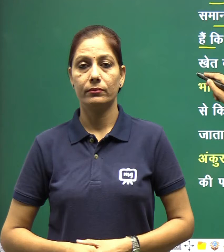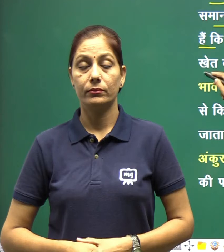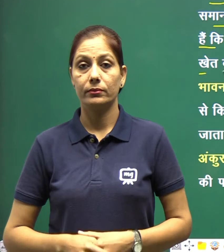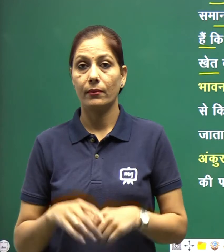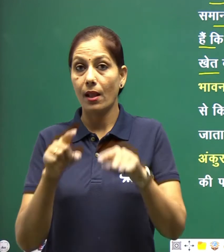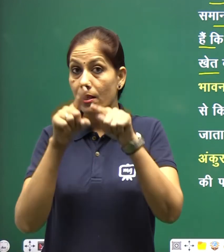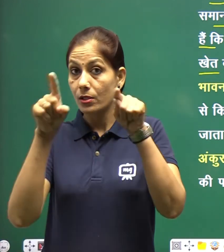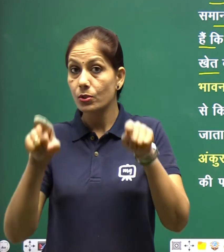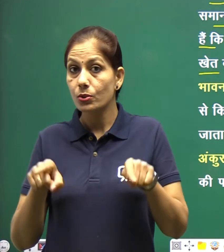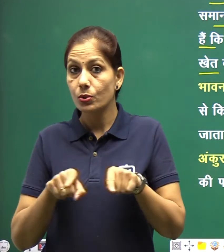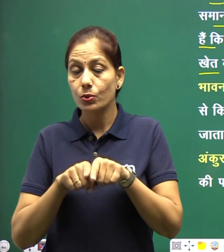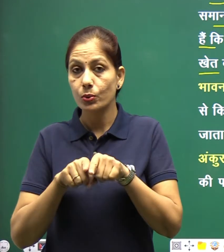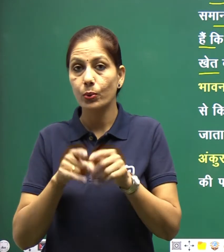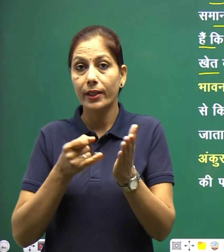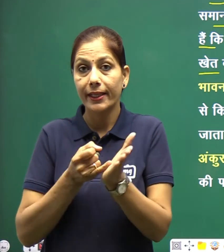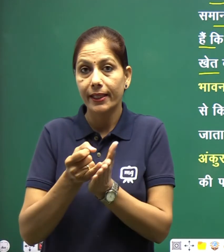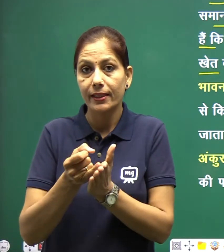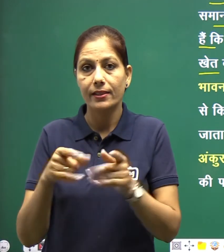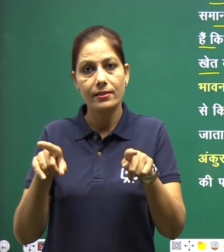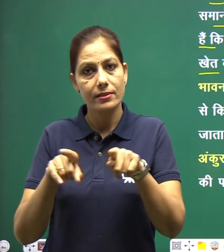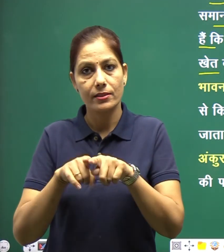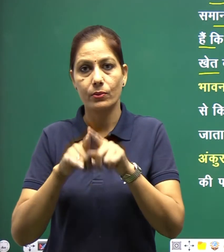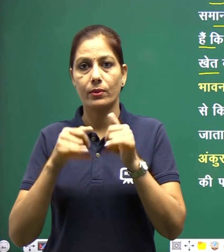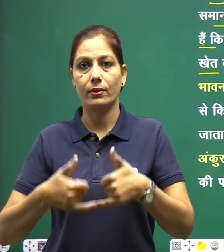चौकोर खेत के समान होता है।